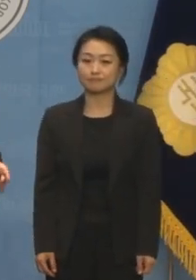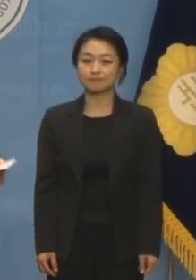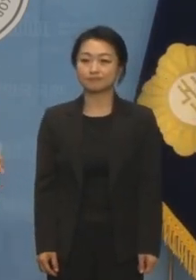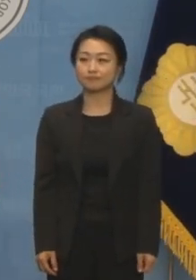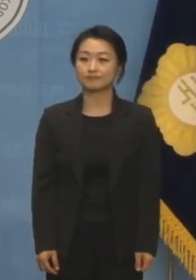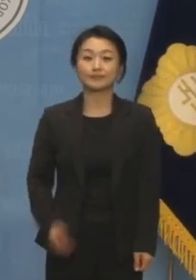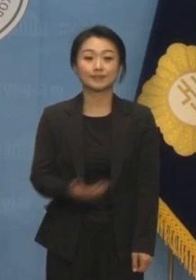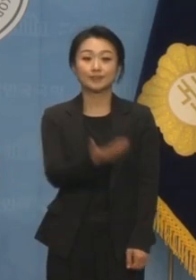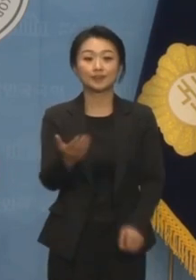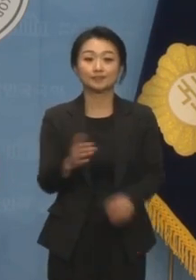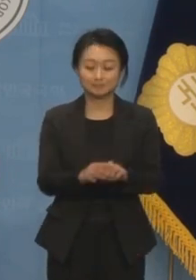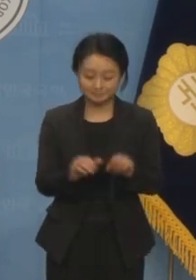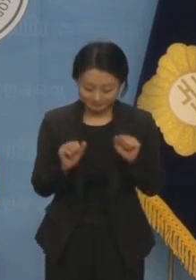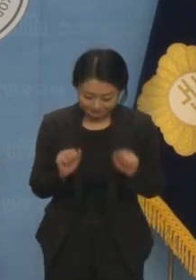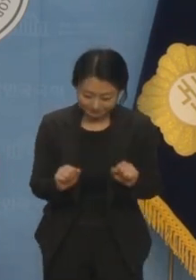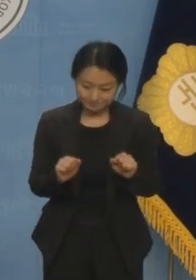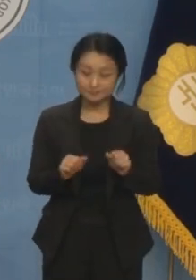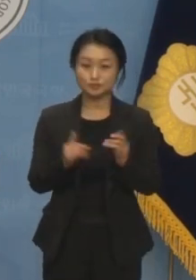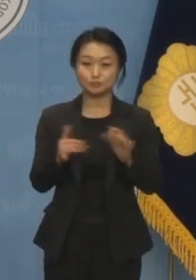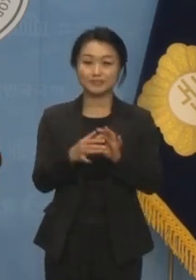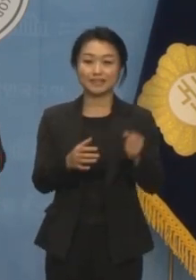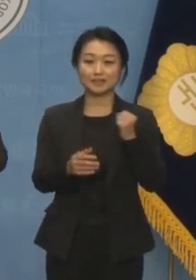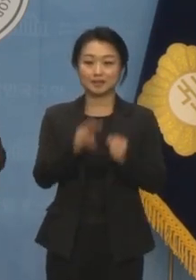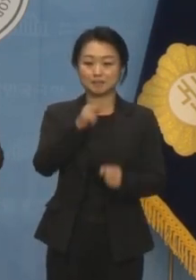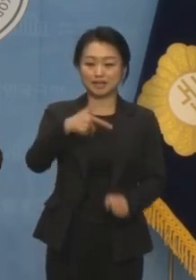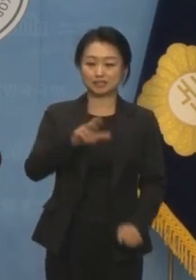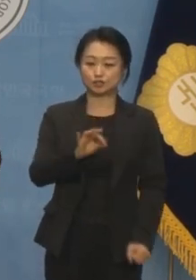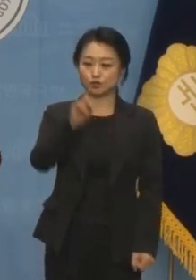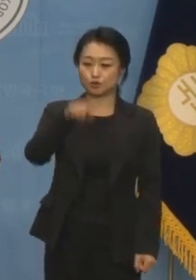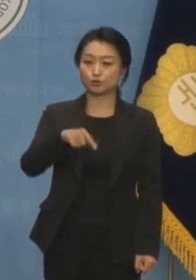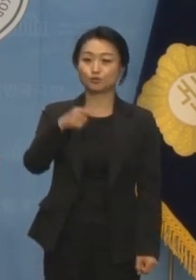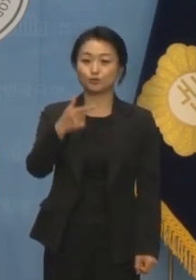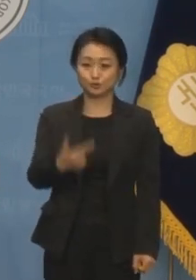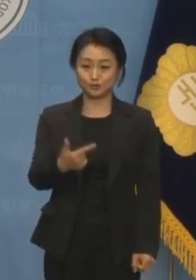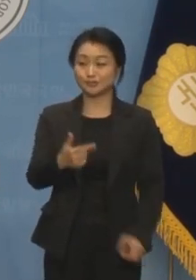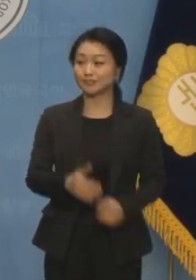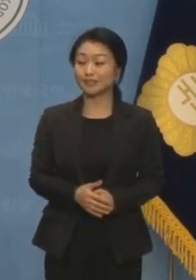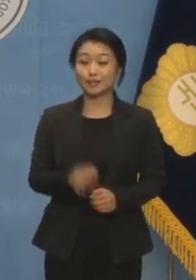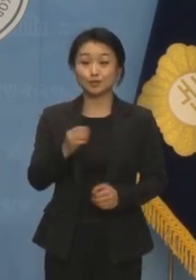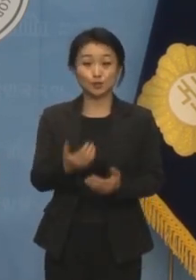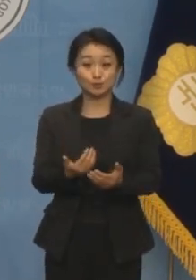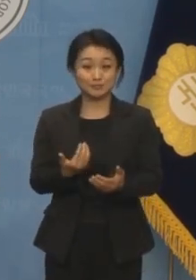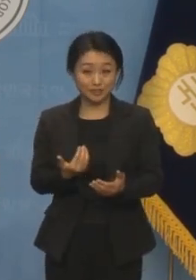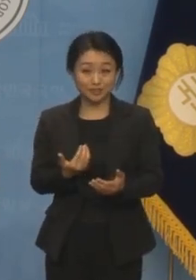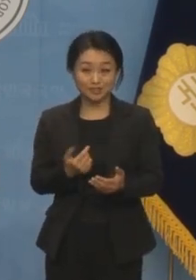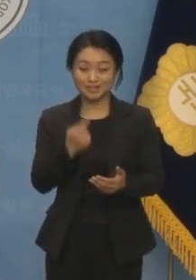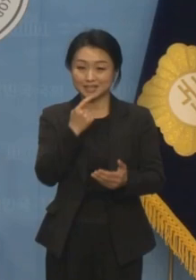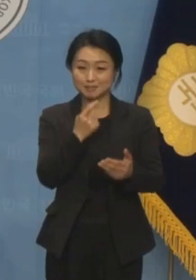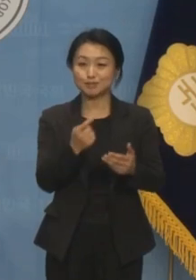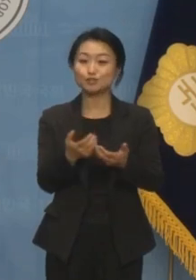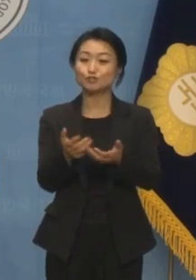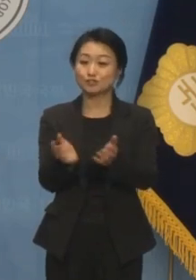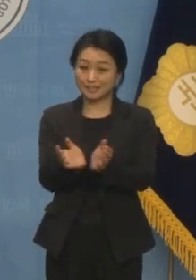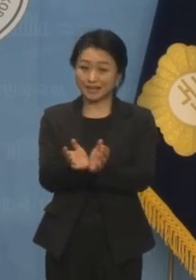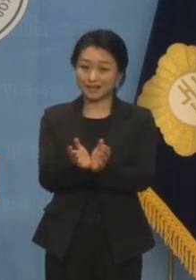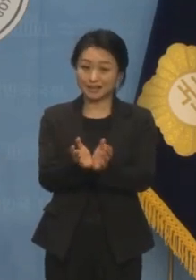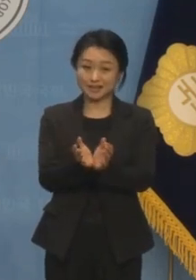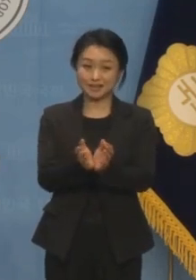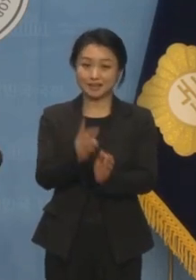언론인 여러분들 안녕하세요. 국민의힘의 박정훈 의원입니다. 조금 전에 민주당의 박균택 의원이 기자회견을